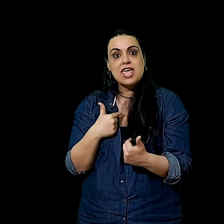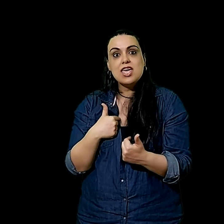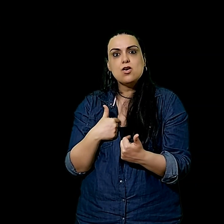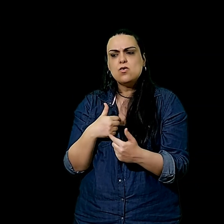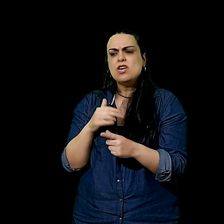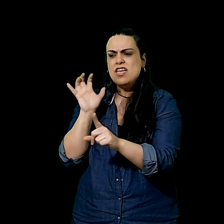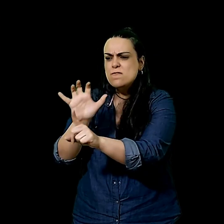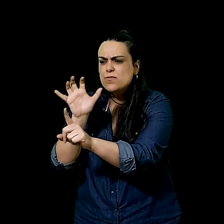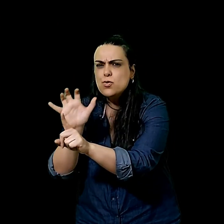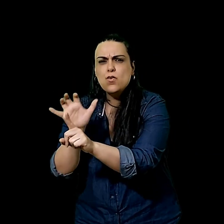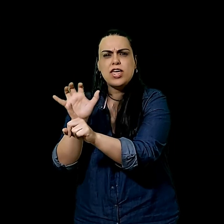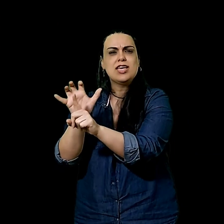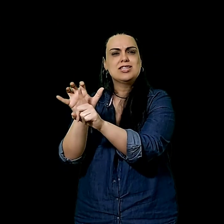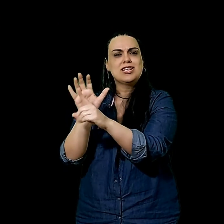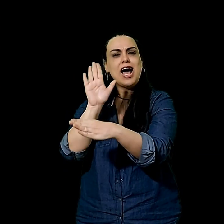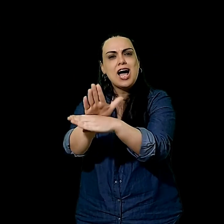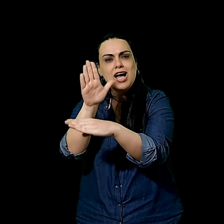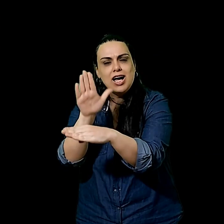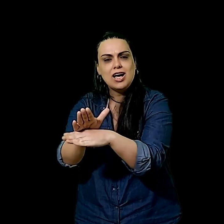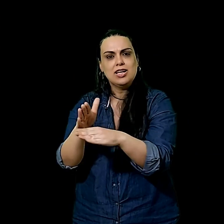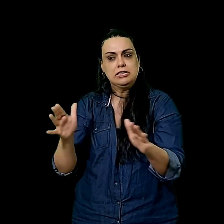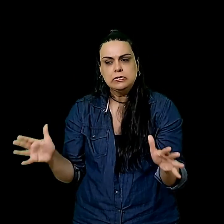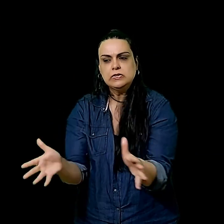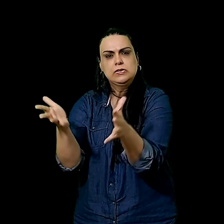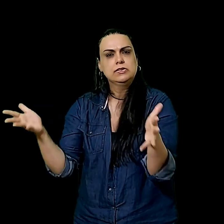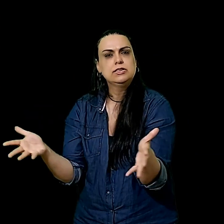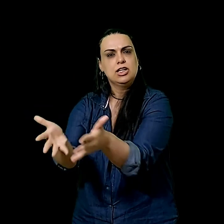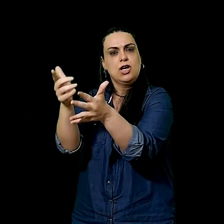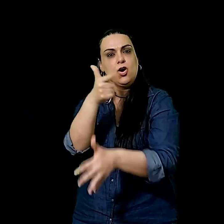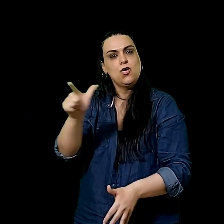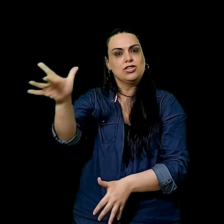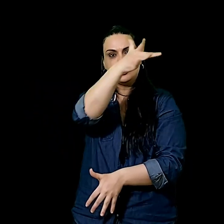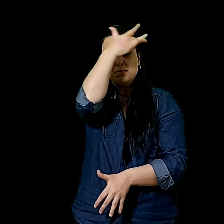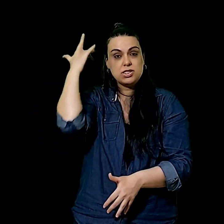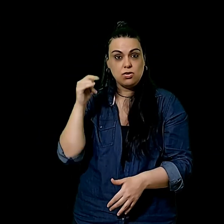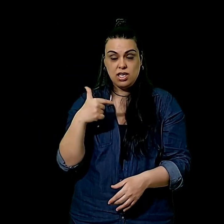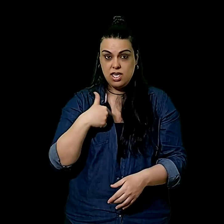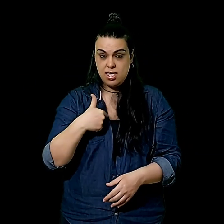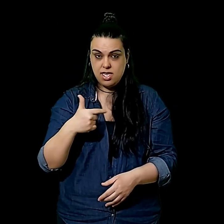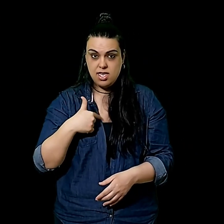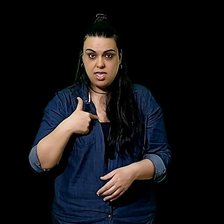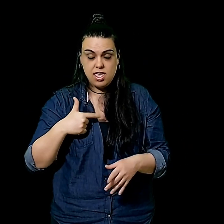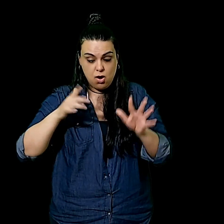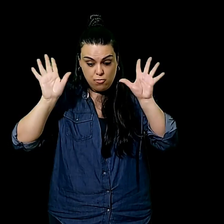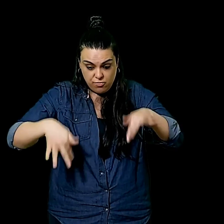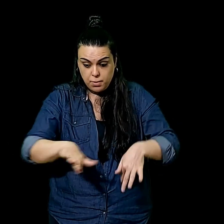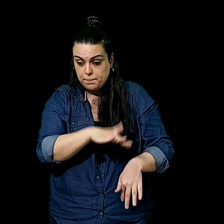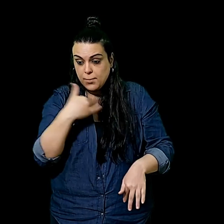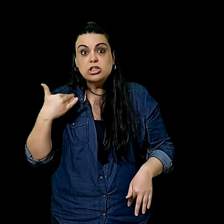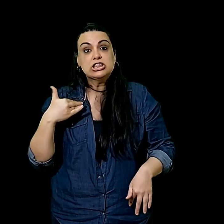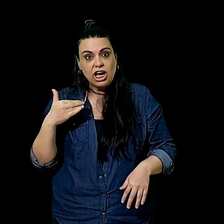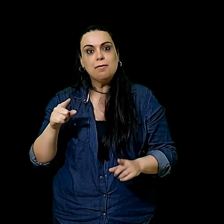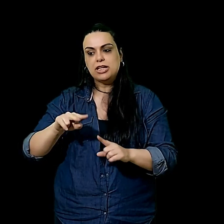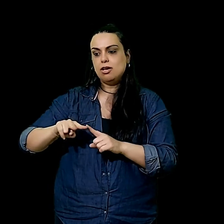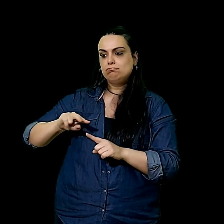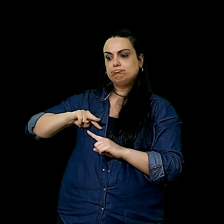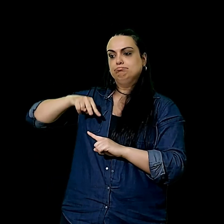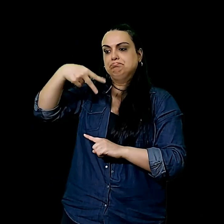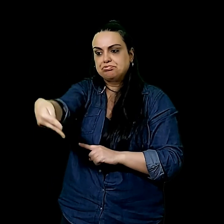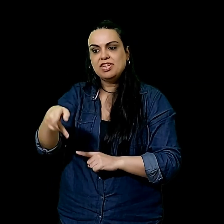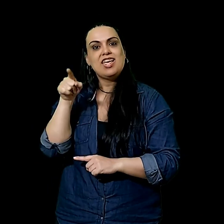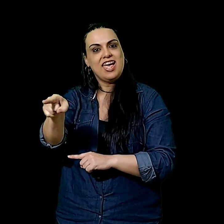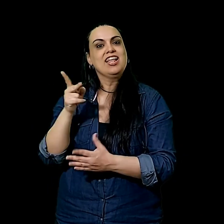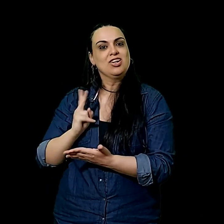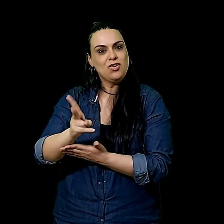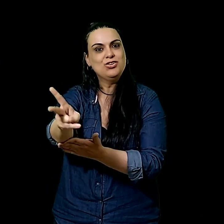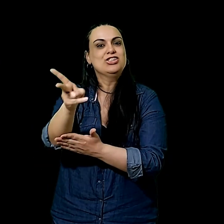até o fim. E assim eu vou continuar em uma missão que ainda que na minha carne eu não esteja presente, eu participei dela até o